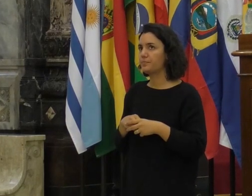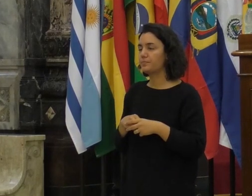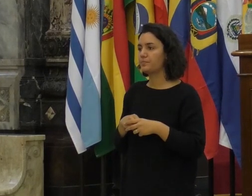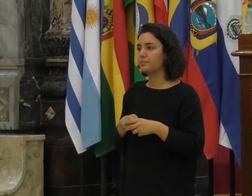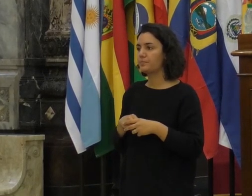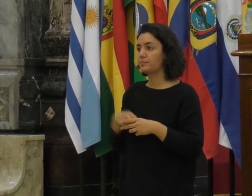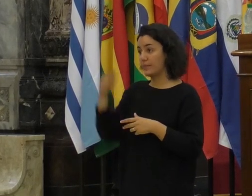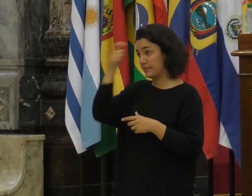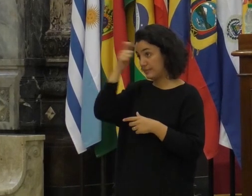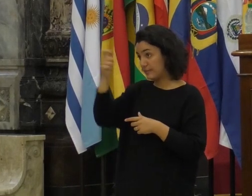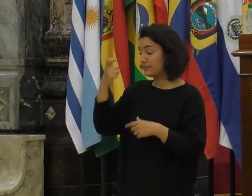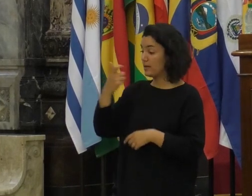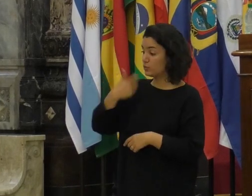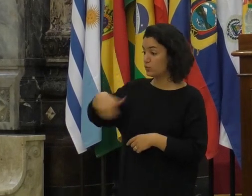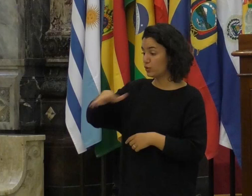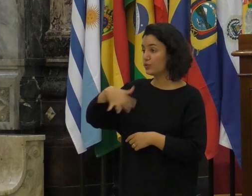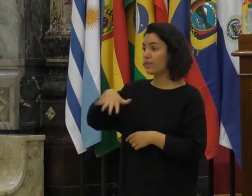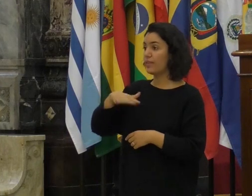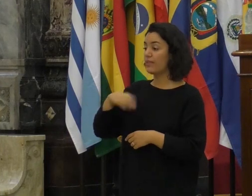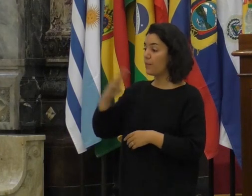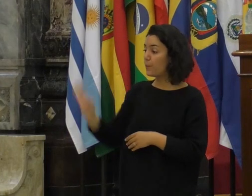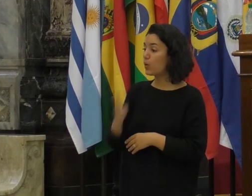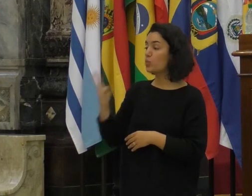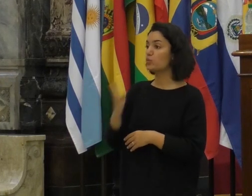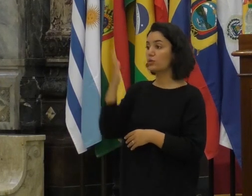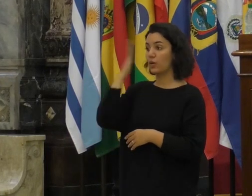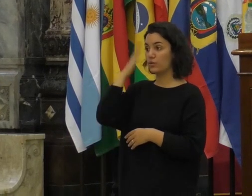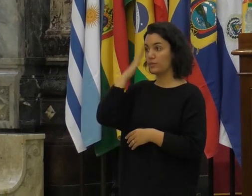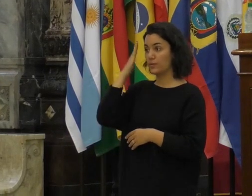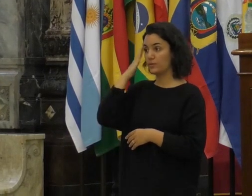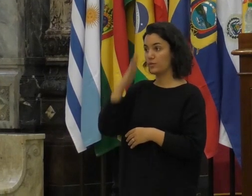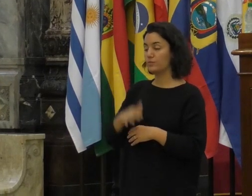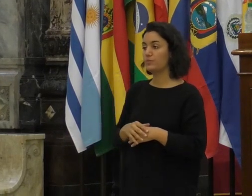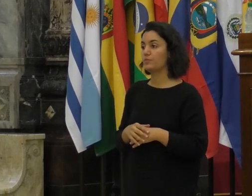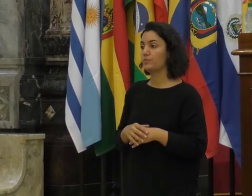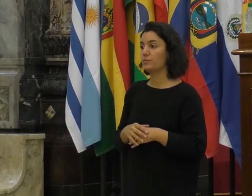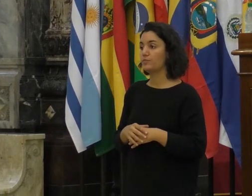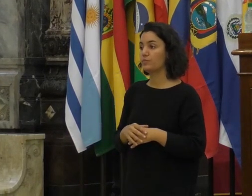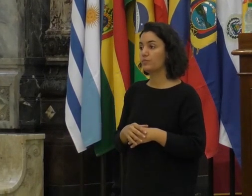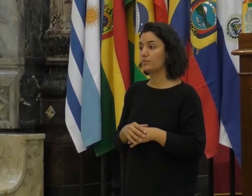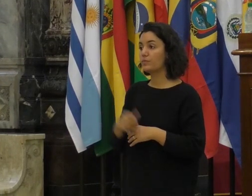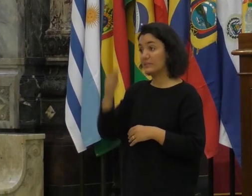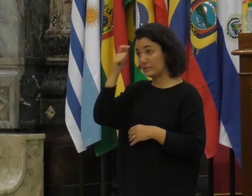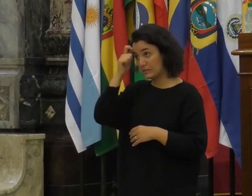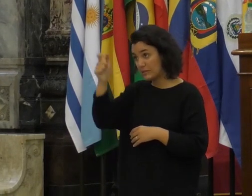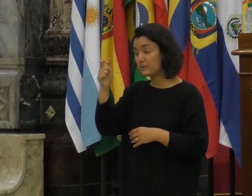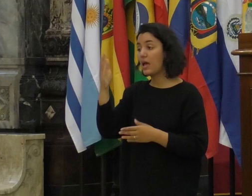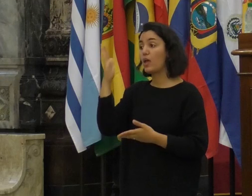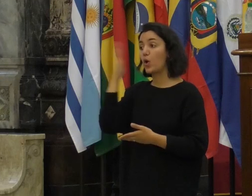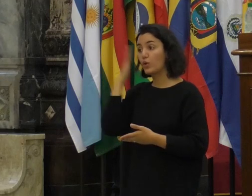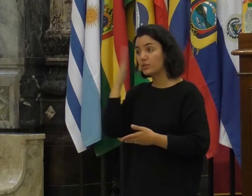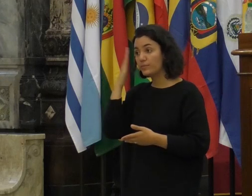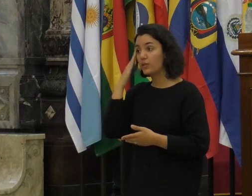La ciencia, la sociedad y la producción de conocimiento. La ciencia y el